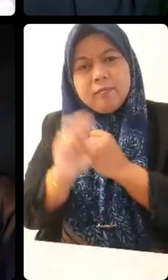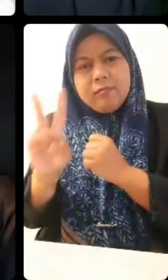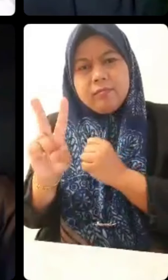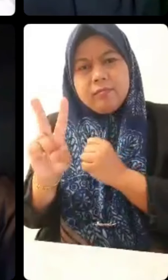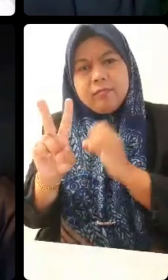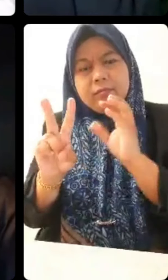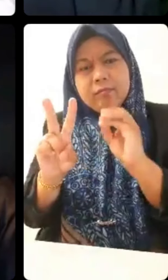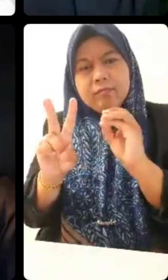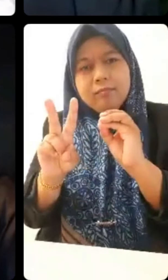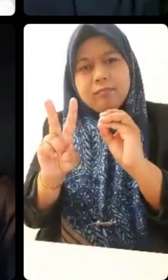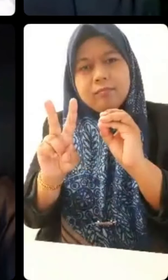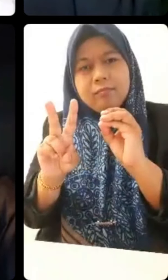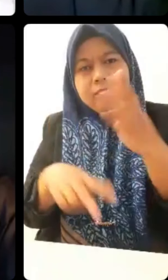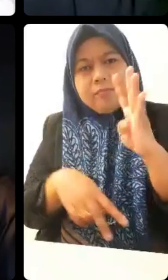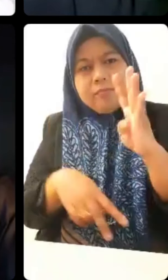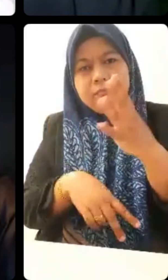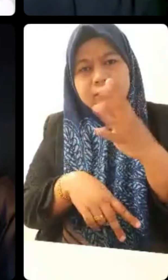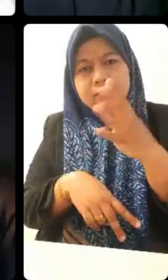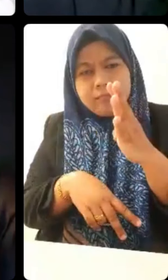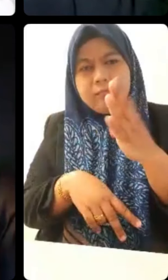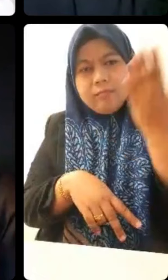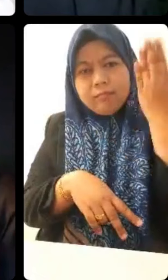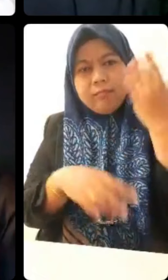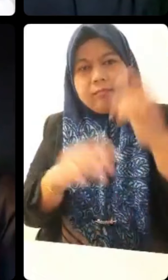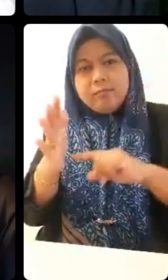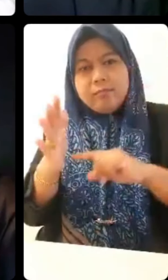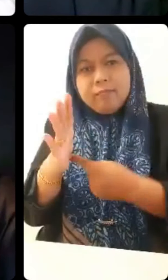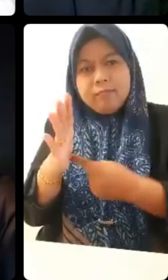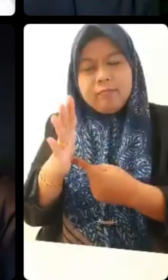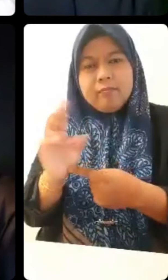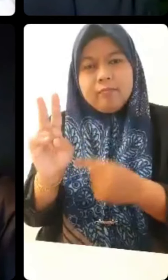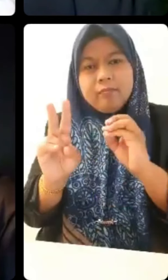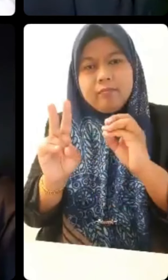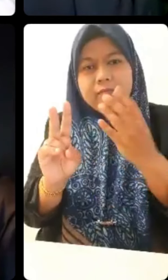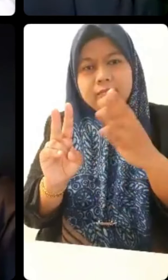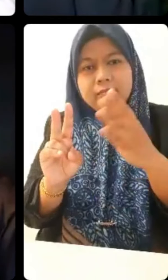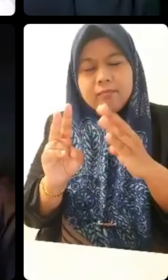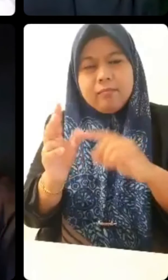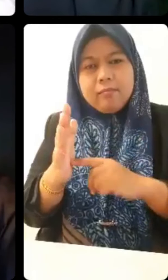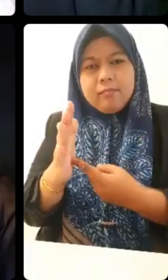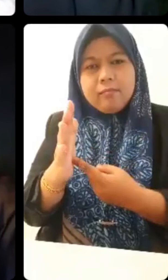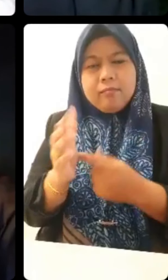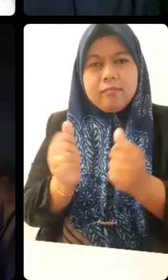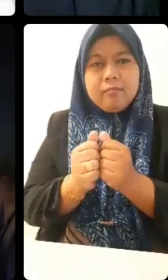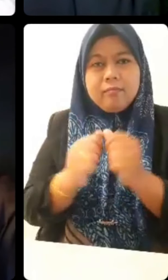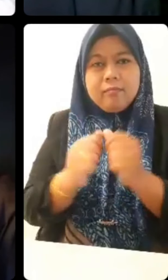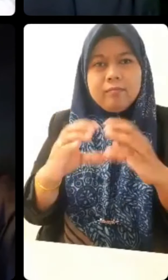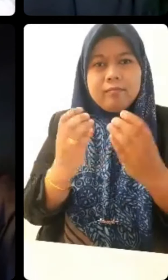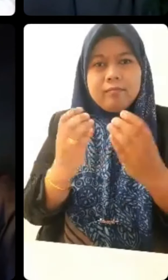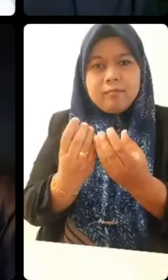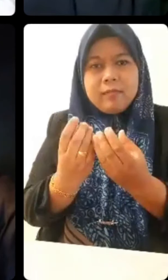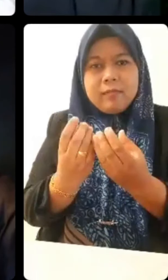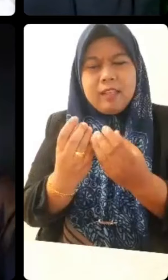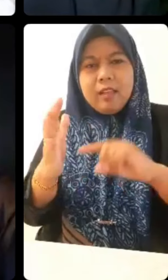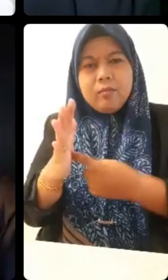2014 kalau tak silap saya 2014 dimulakan kelas ni, dimulakan oleh Puan Azlina Mat Isa sekali